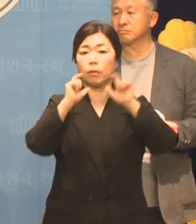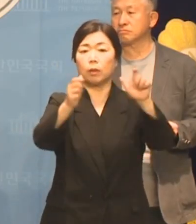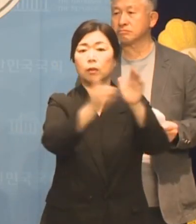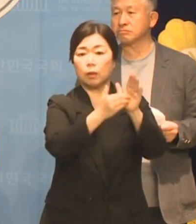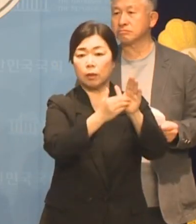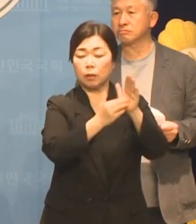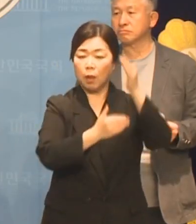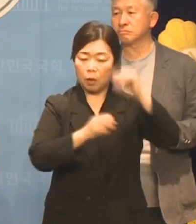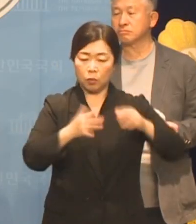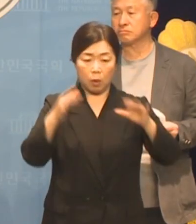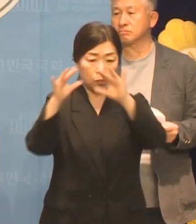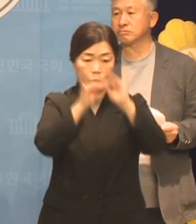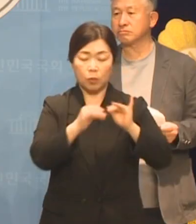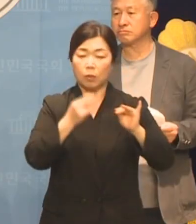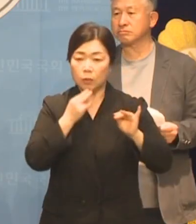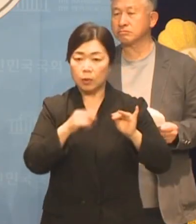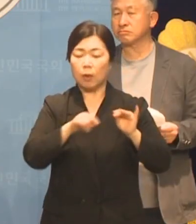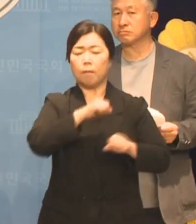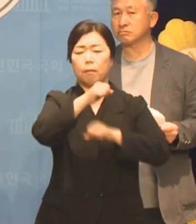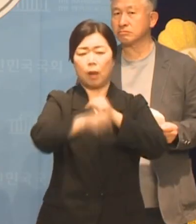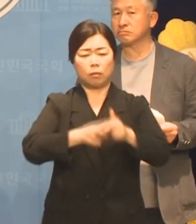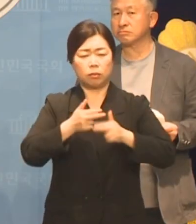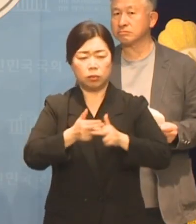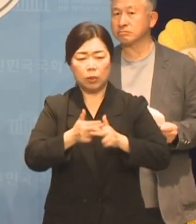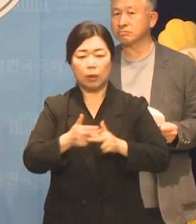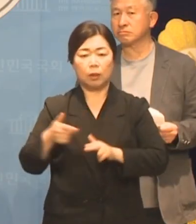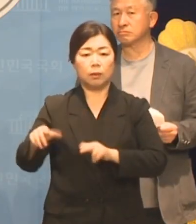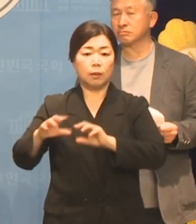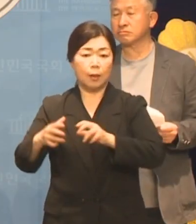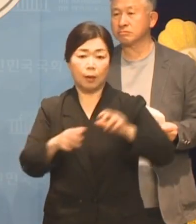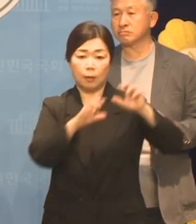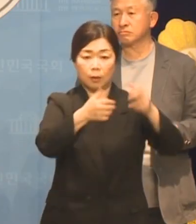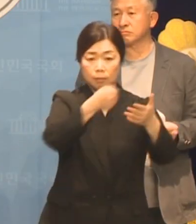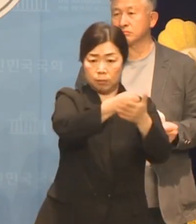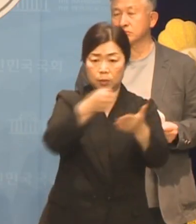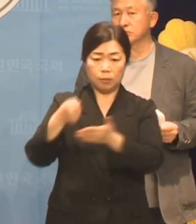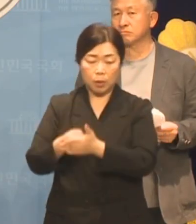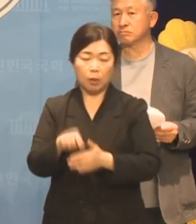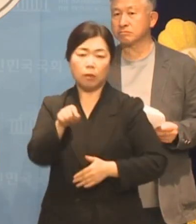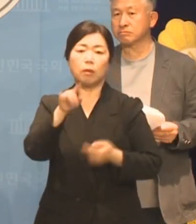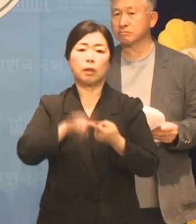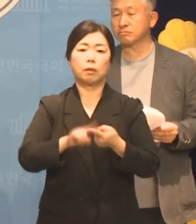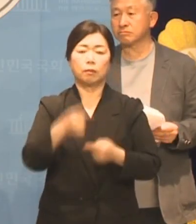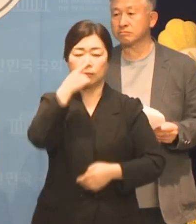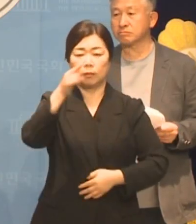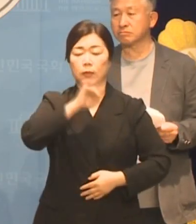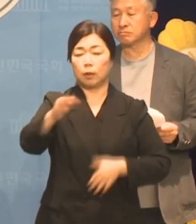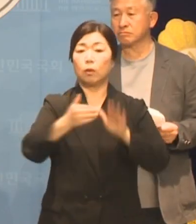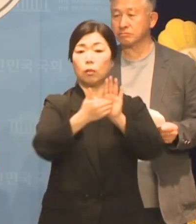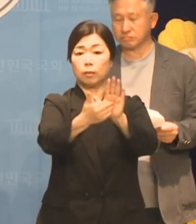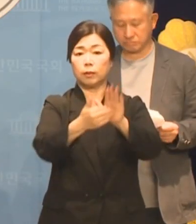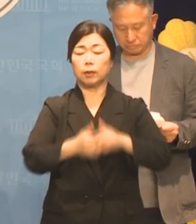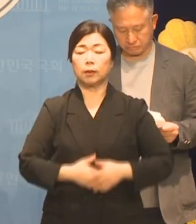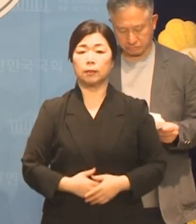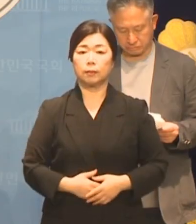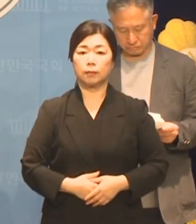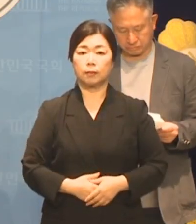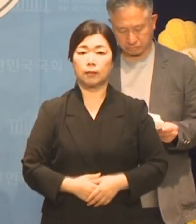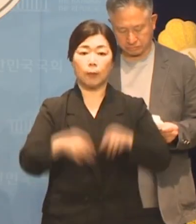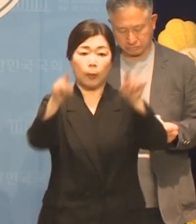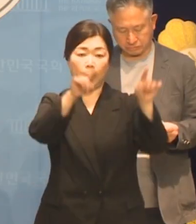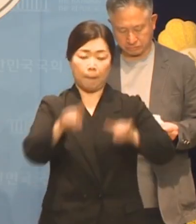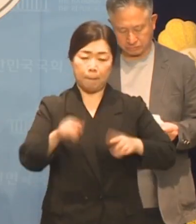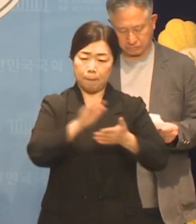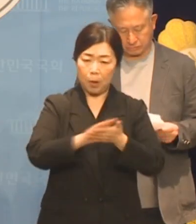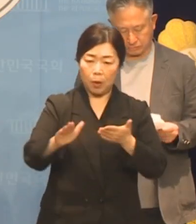동의 없이 한반도의 미래를 타국의 이해에 따라 결정되는 것을 단호히 거부한다. 한반도의 평화는